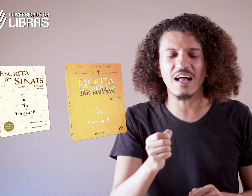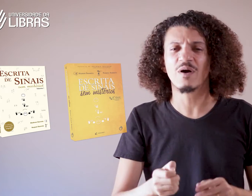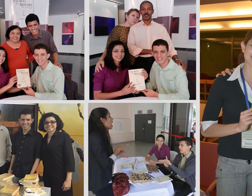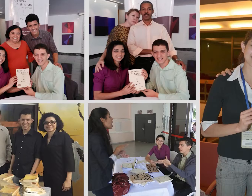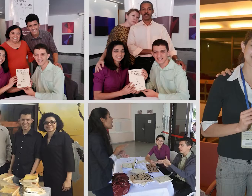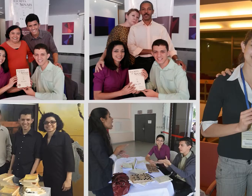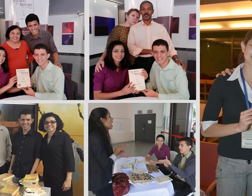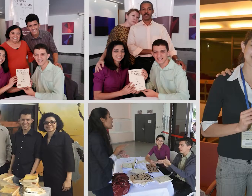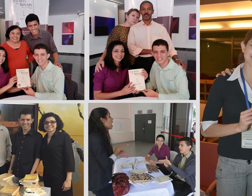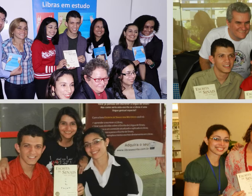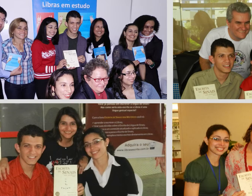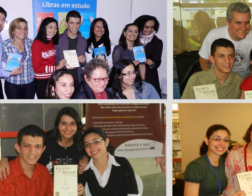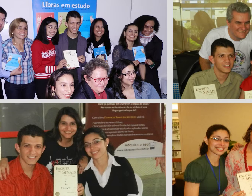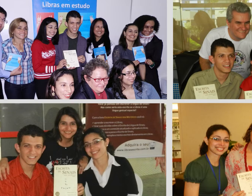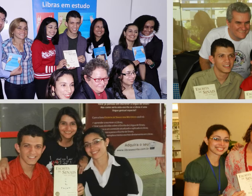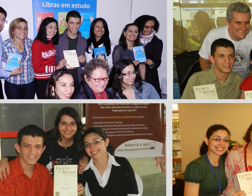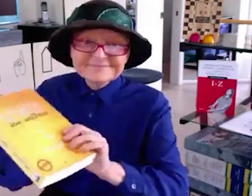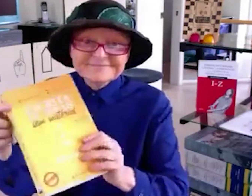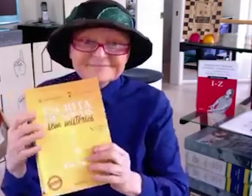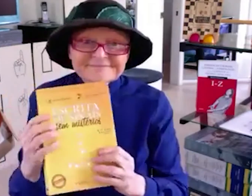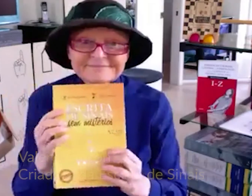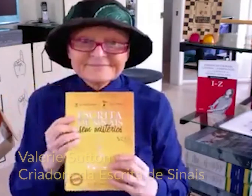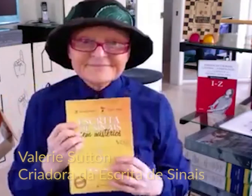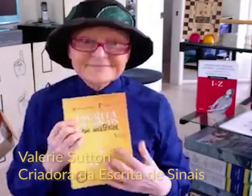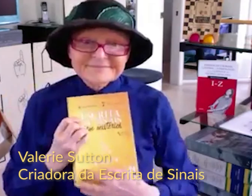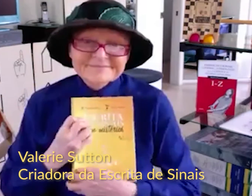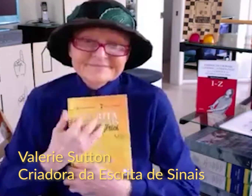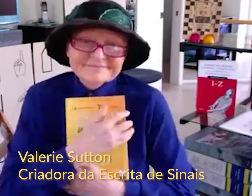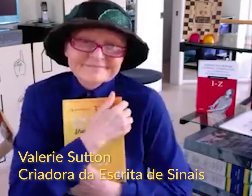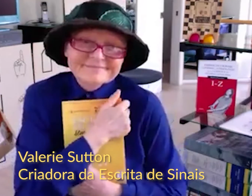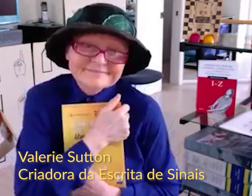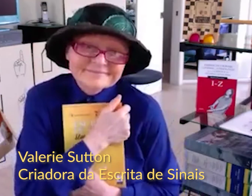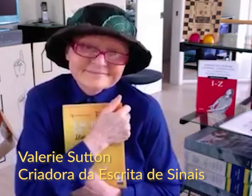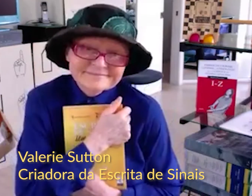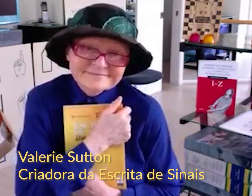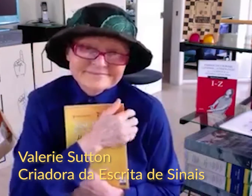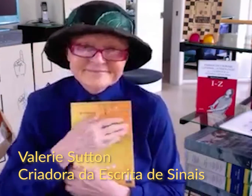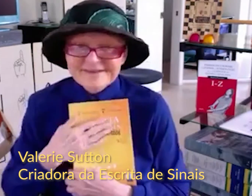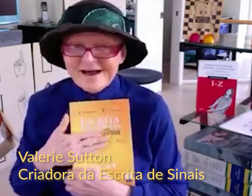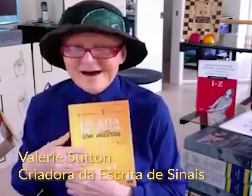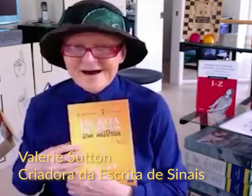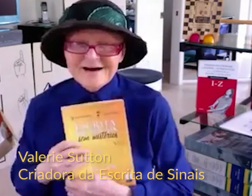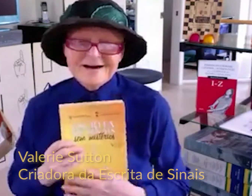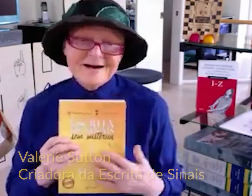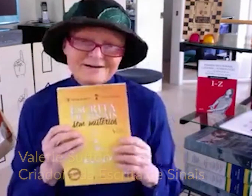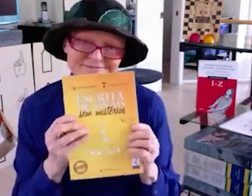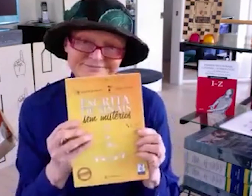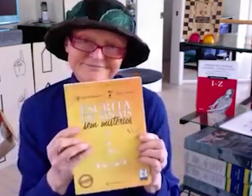lançado em várias cidades e estados. A própria norte-americana Very Sutton, criadora dessa escrita, fez